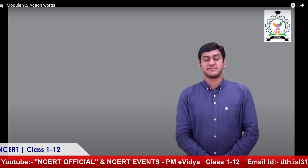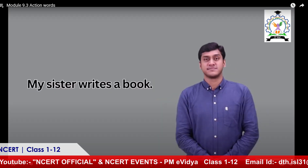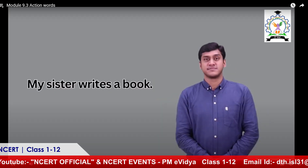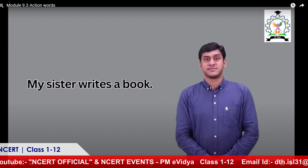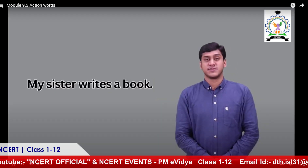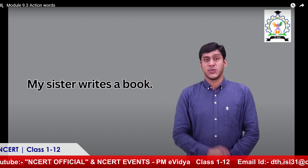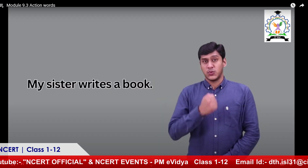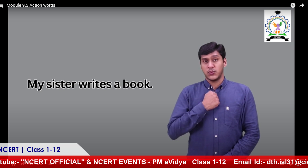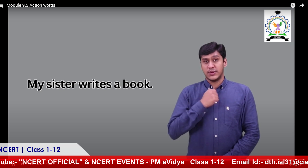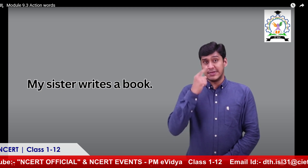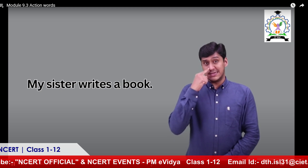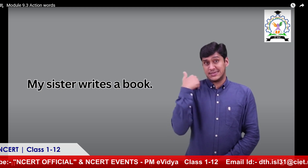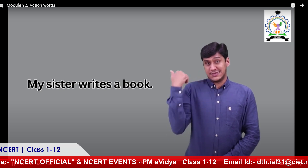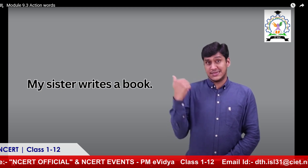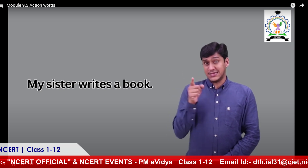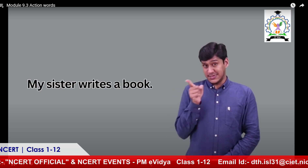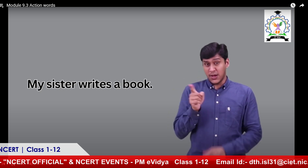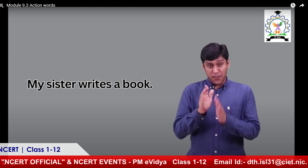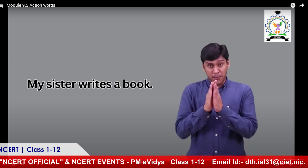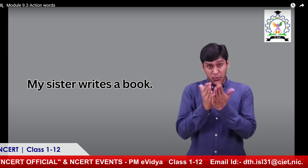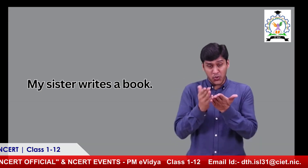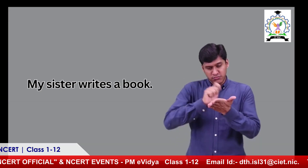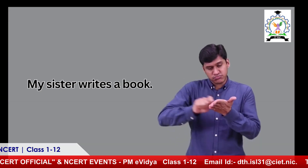मेरी बहन बुक लिखती है।